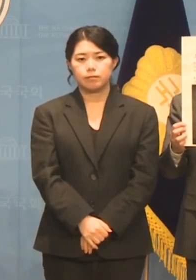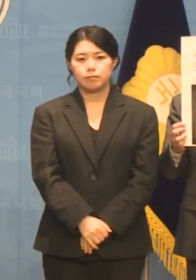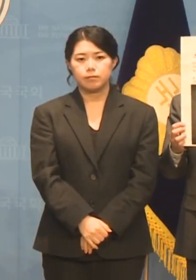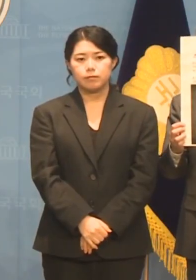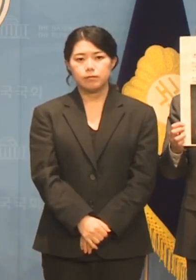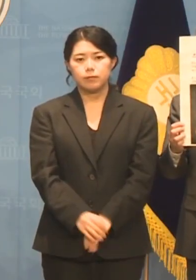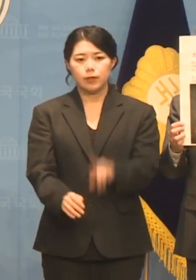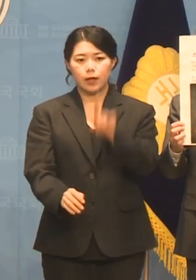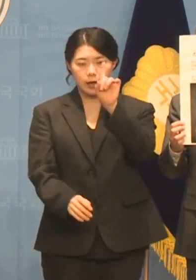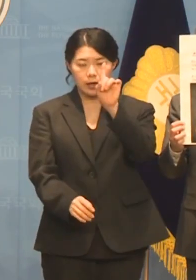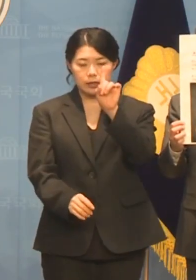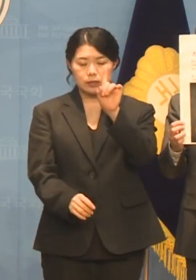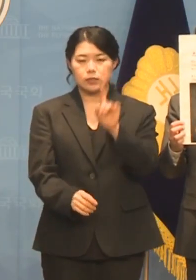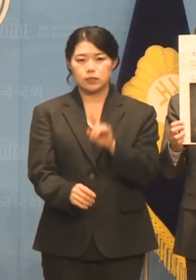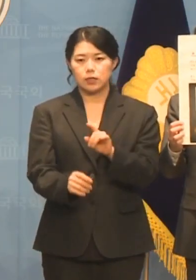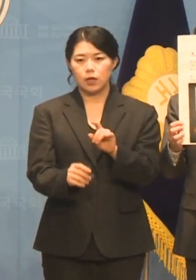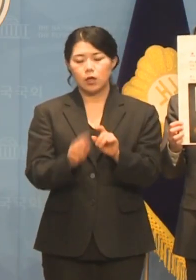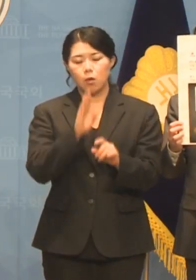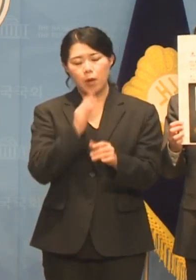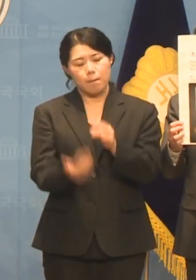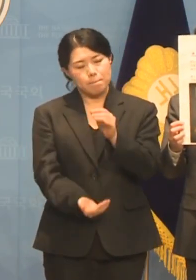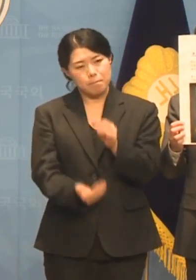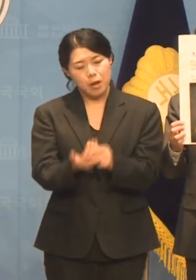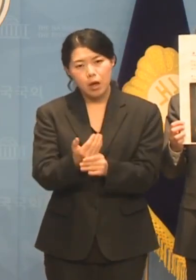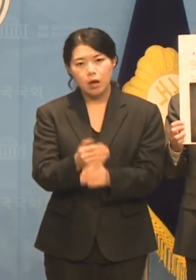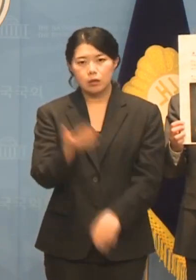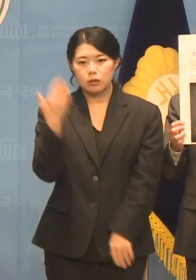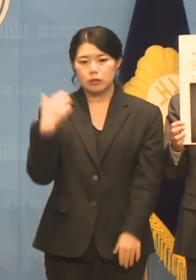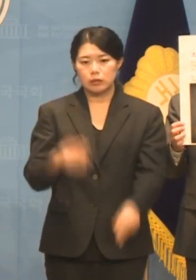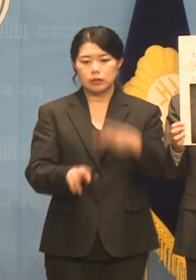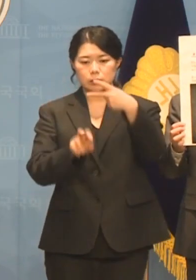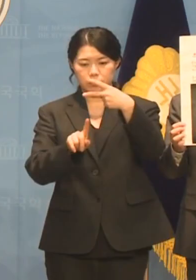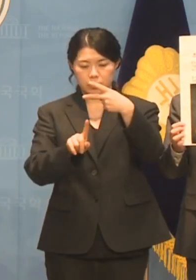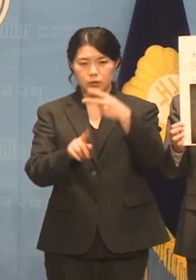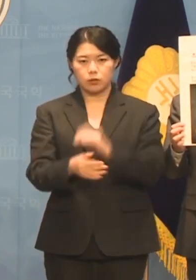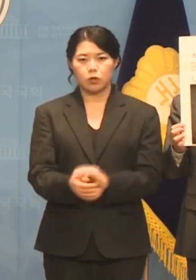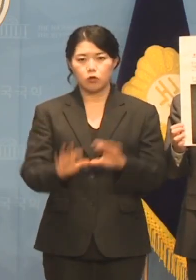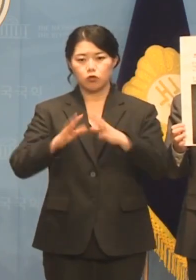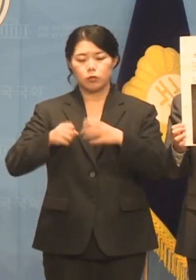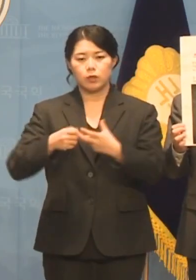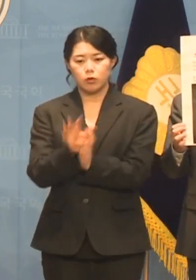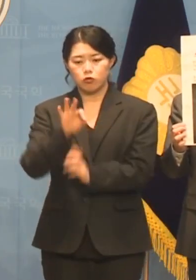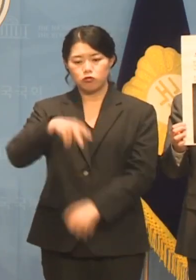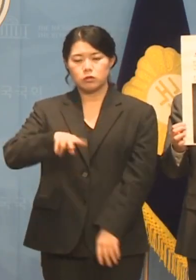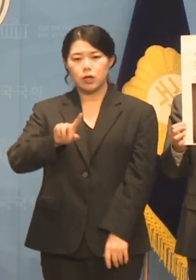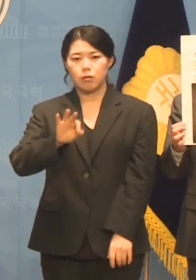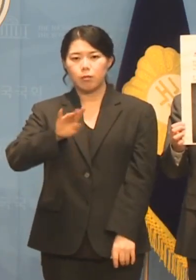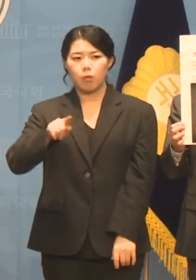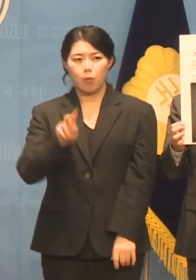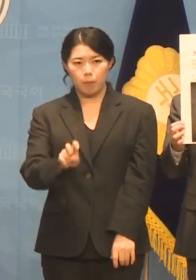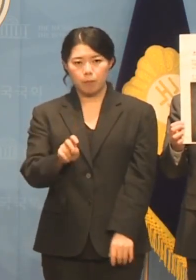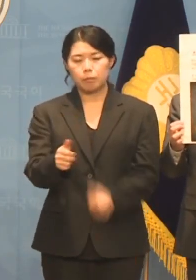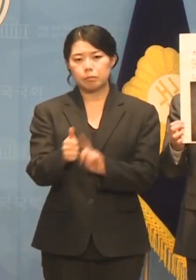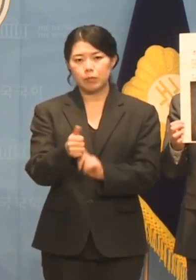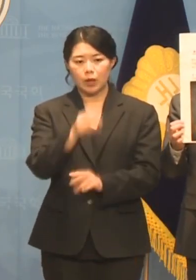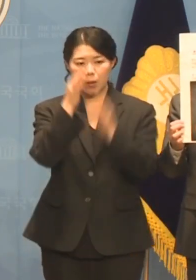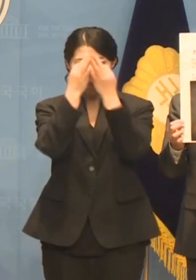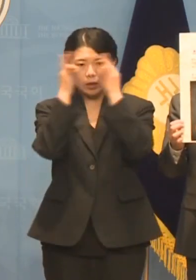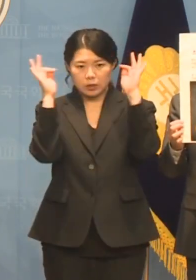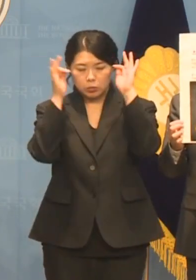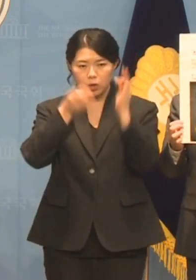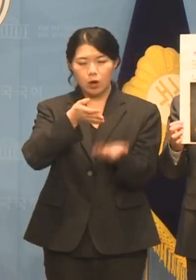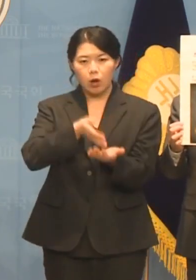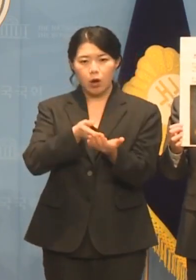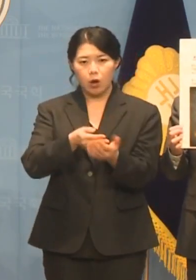한 가지 기상천외한 일이 벌어졌습니다. 지난 21일 국민의힘 유상범 의원이 자신의 페이스북 계정에